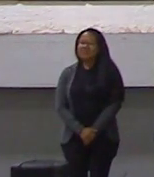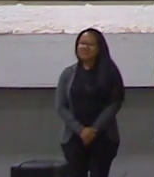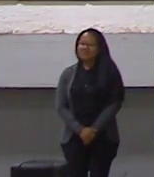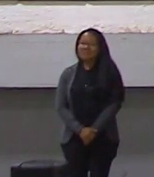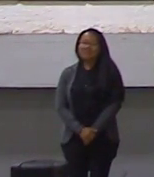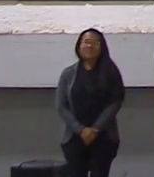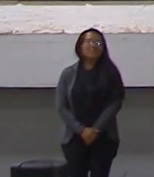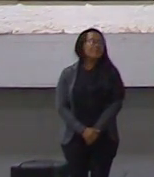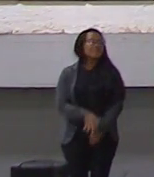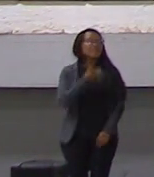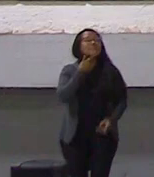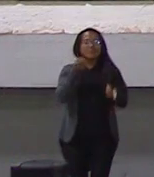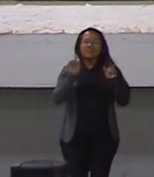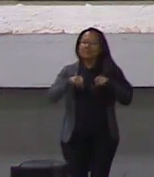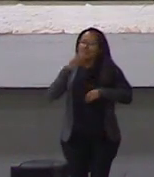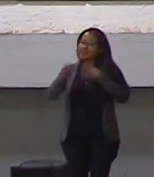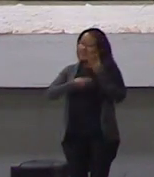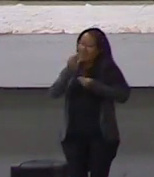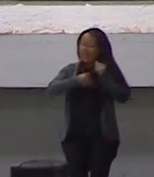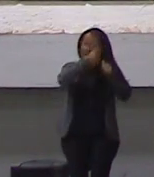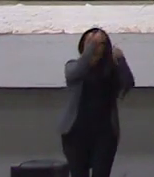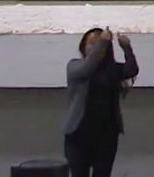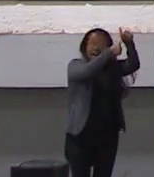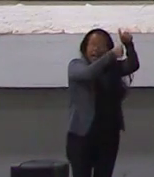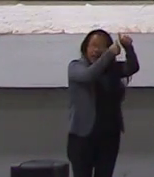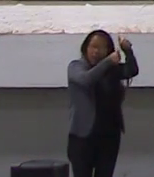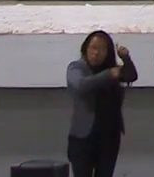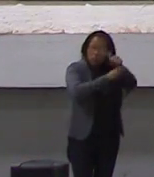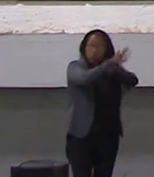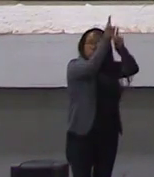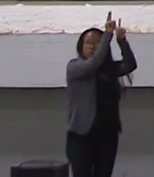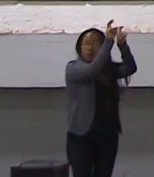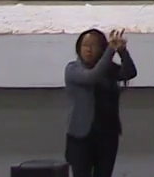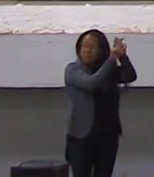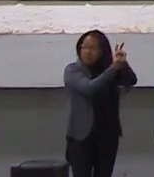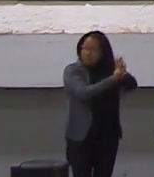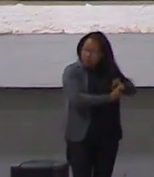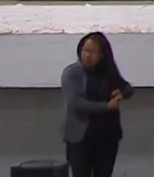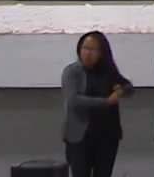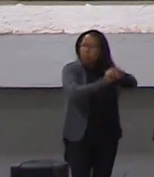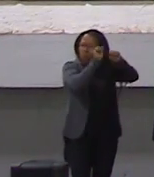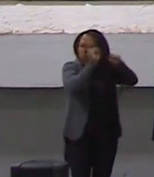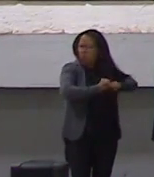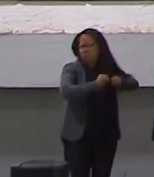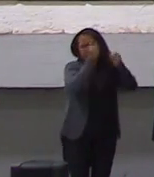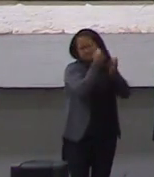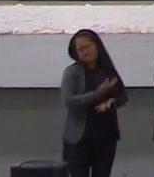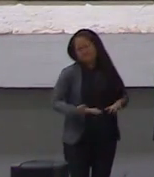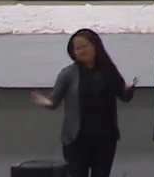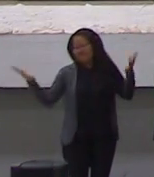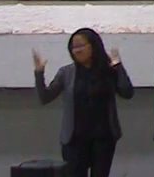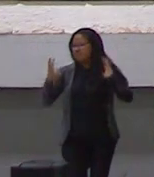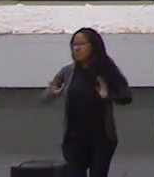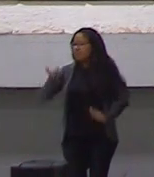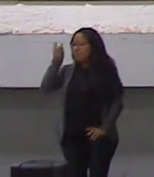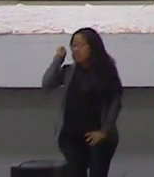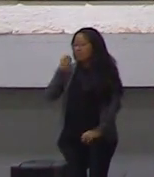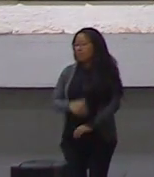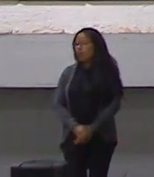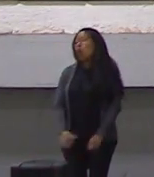podemos hacer de cada uno de esos ejes temáticos pues muchos múltiples historias o los